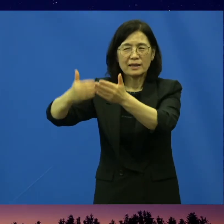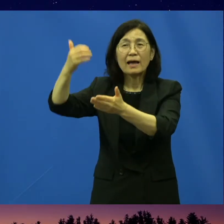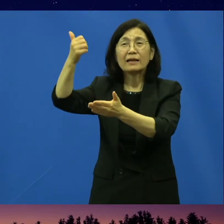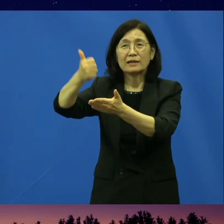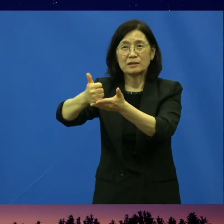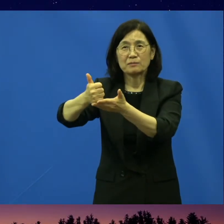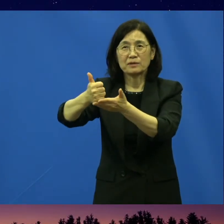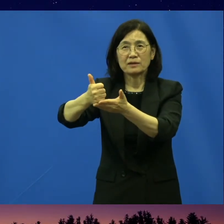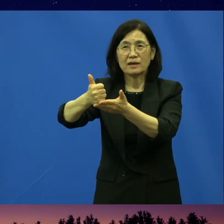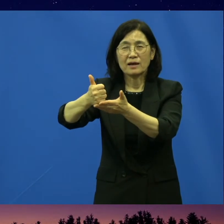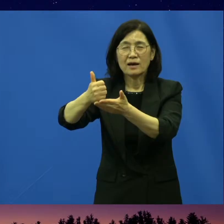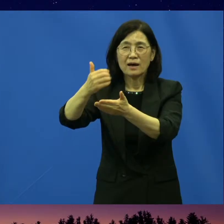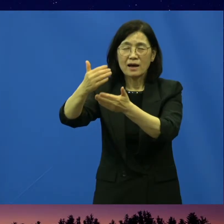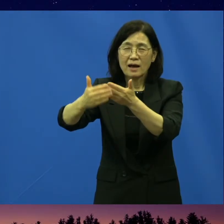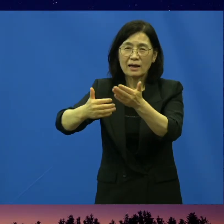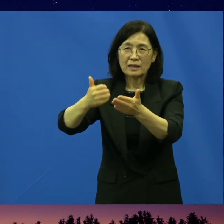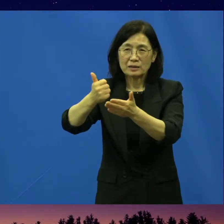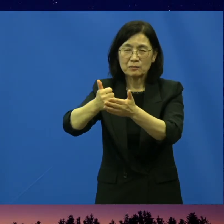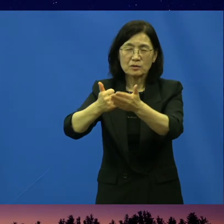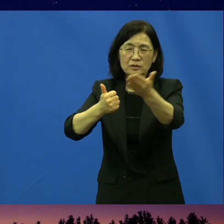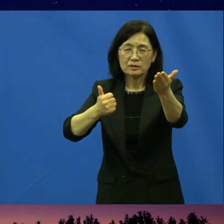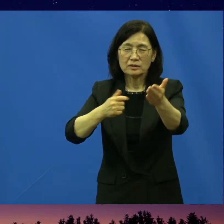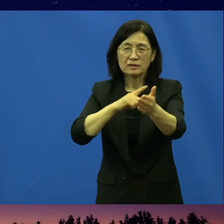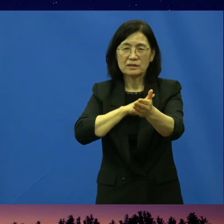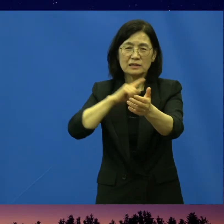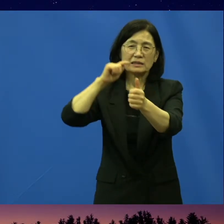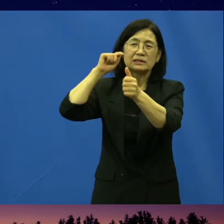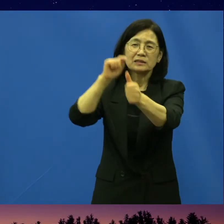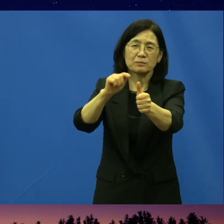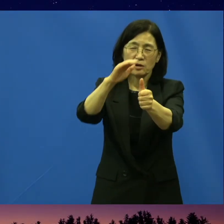내가 너를 지명하여 불렀다. 너는 내 것이다.